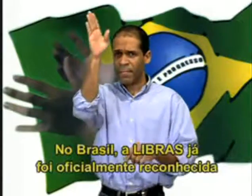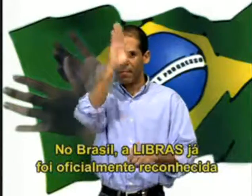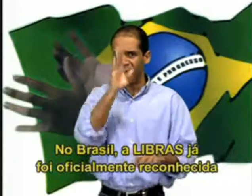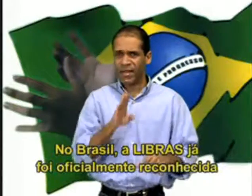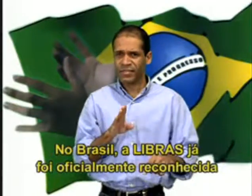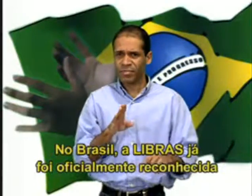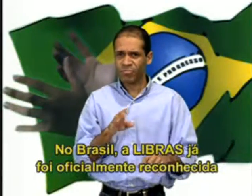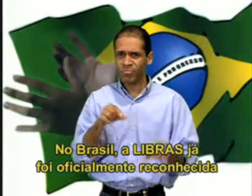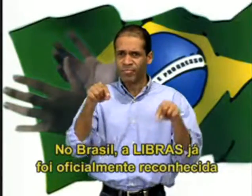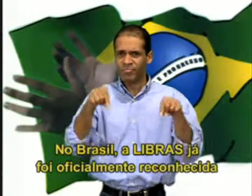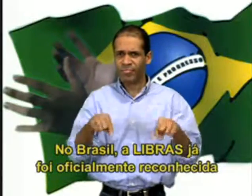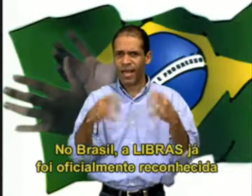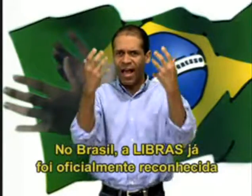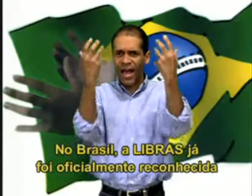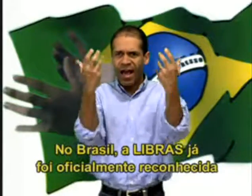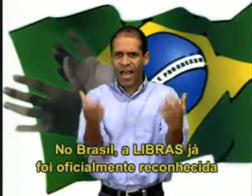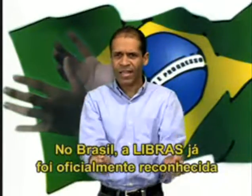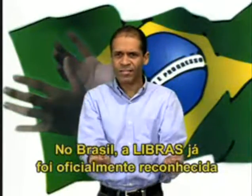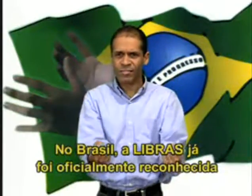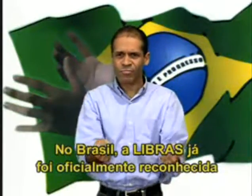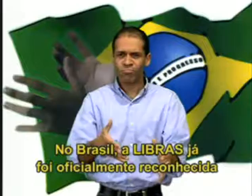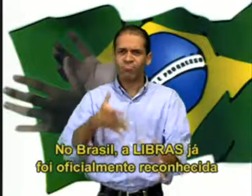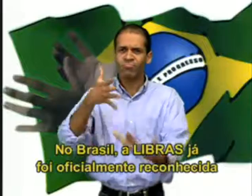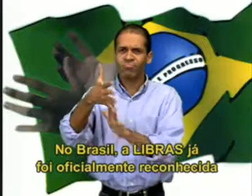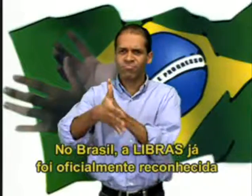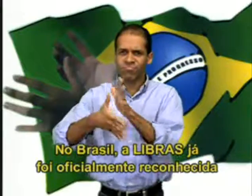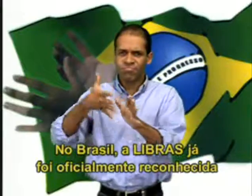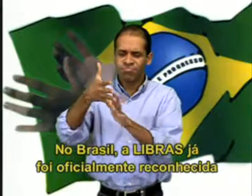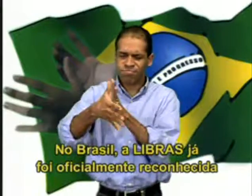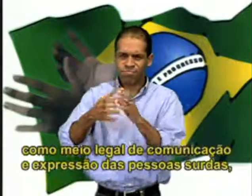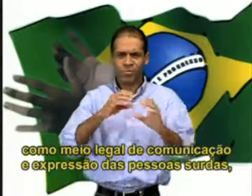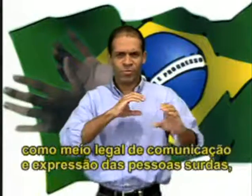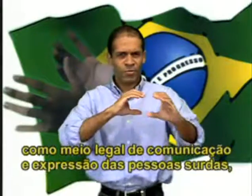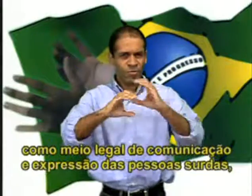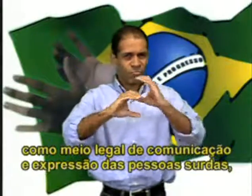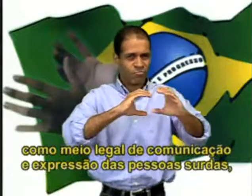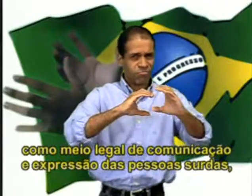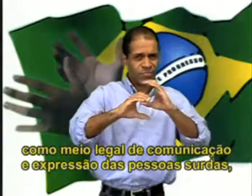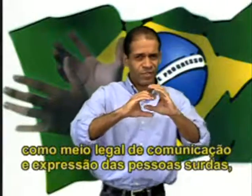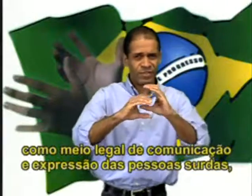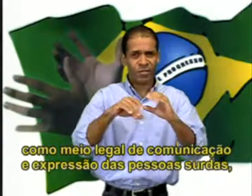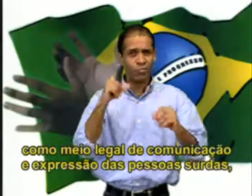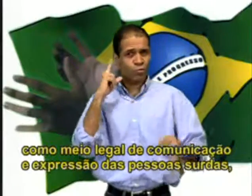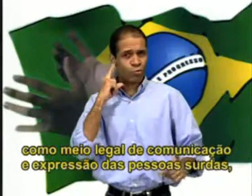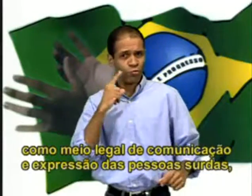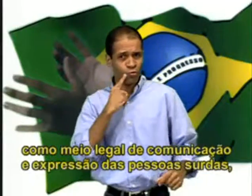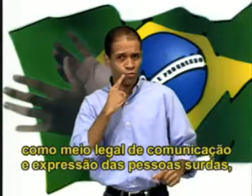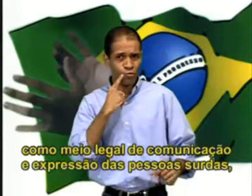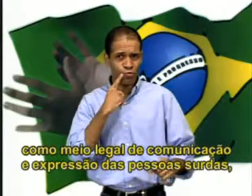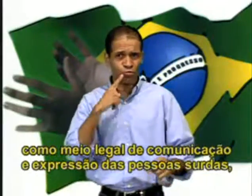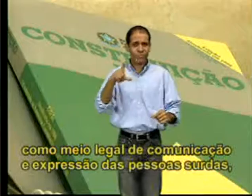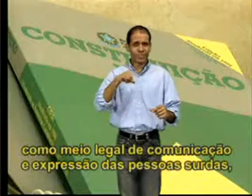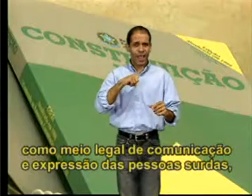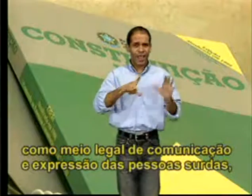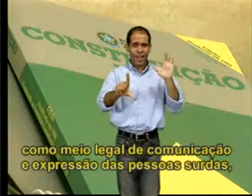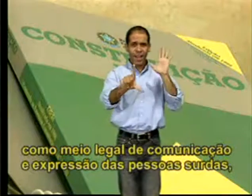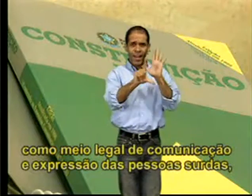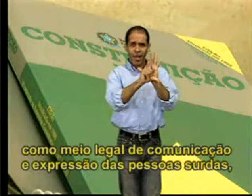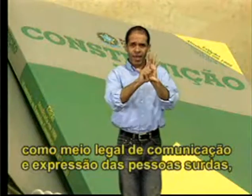No Brasil, a Libras já foi oficialmente reconhecida como meio legal de comunicação e expressão das pessoas